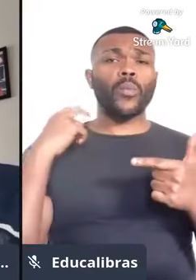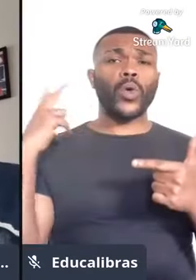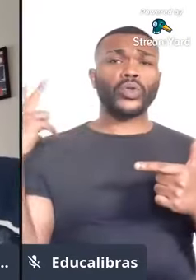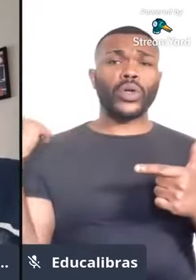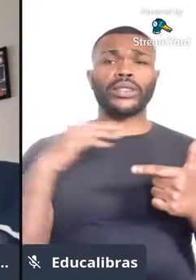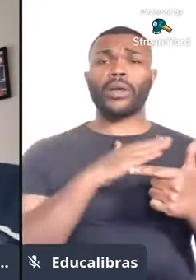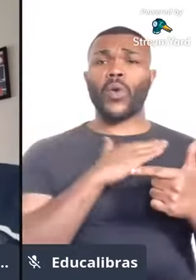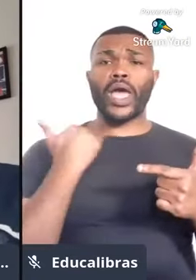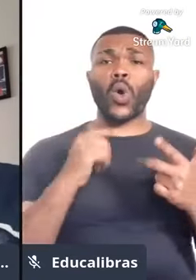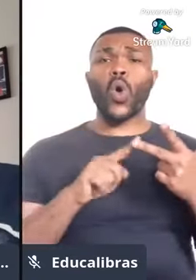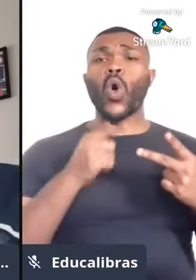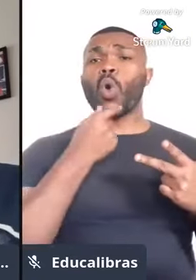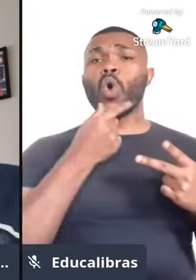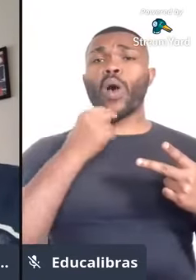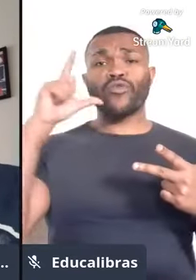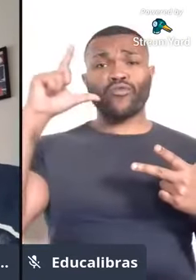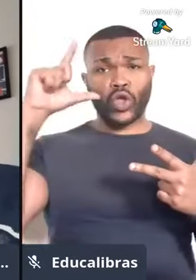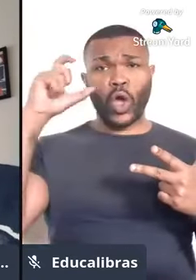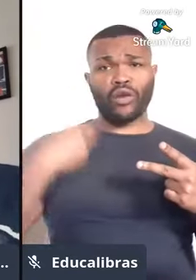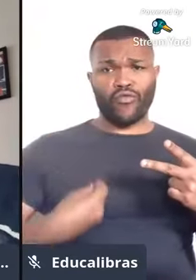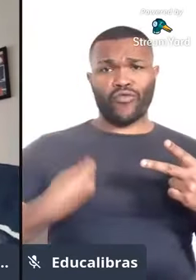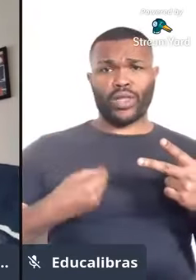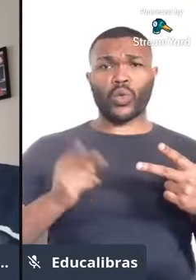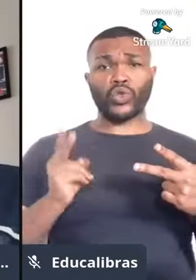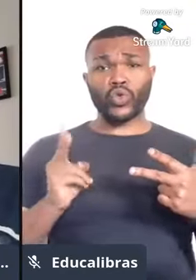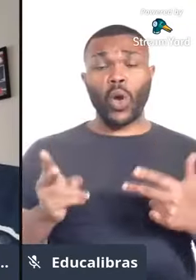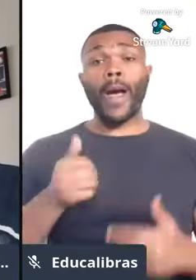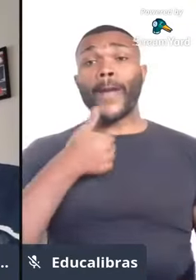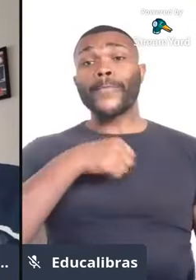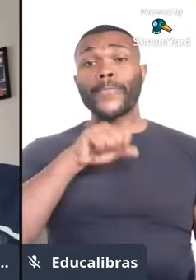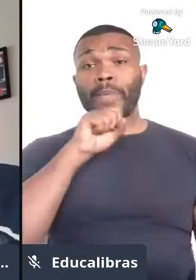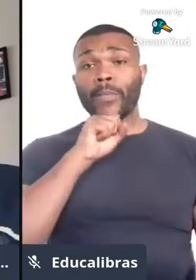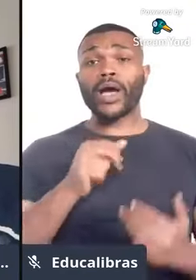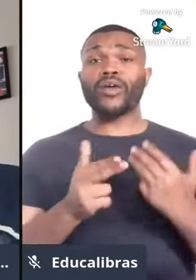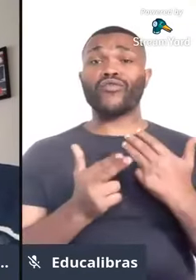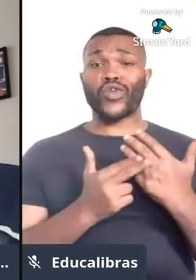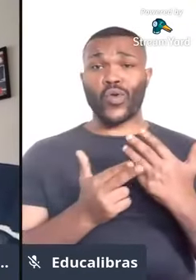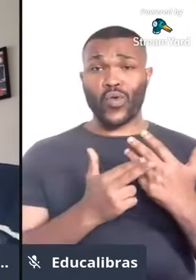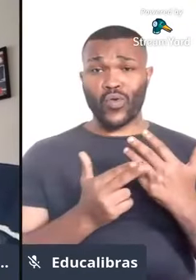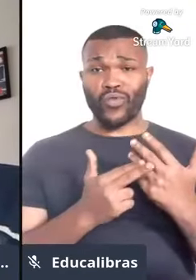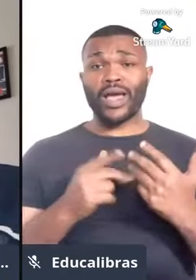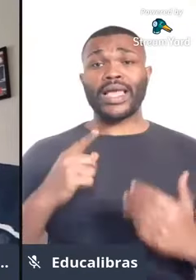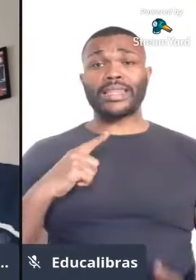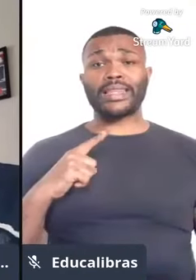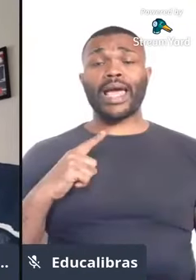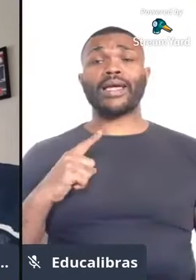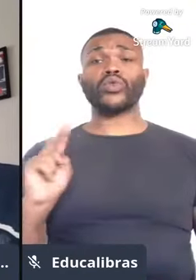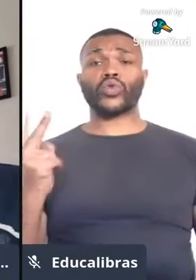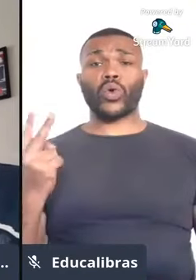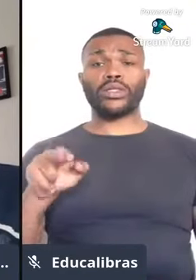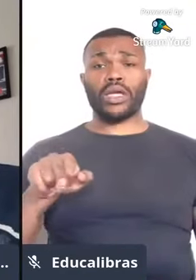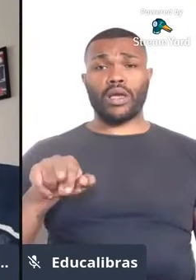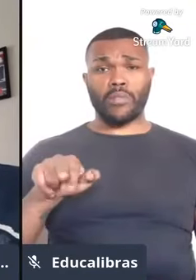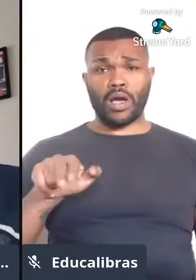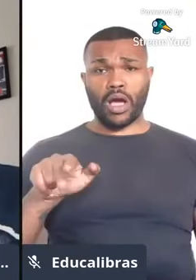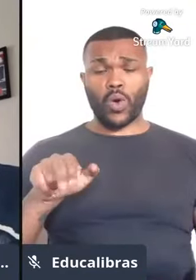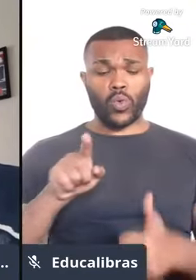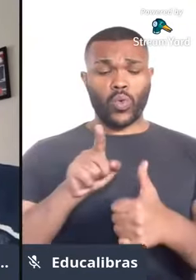A minha mãe viúva, eu tenho 2 irmãos, sou filho do meio, eu tenho um irmão que é um ano mais velho e tenho um irmão